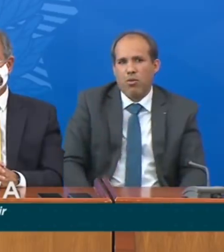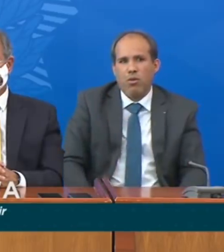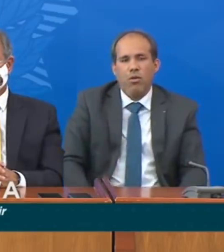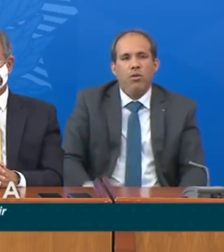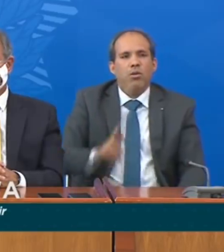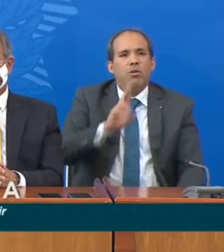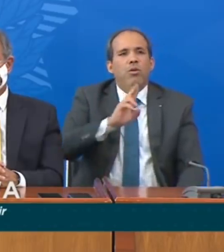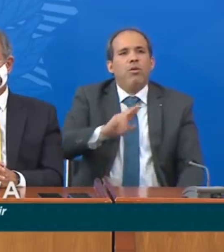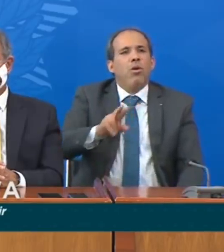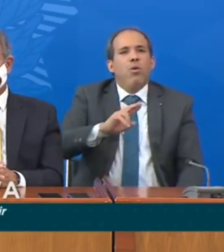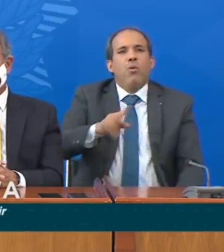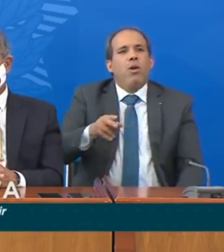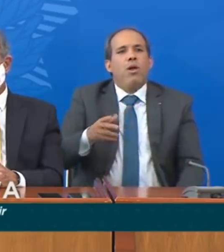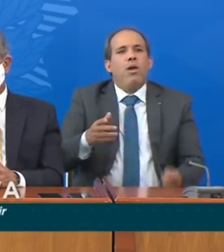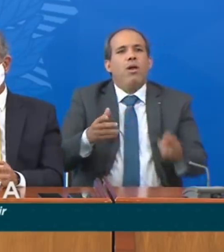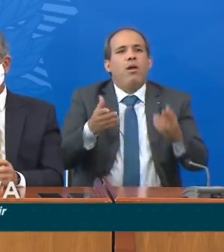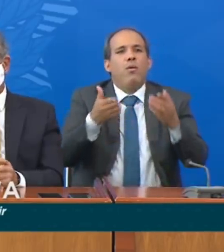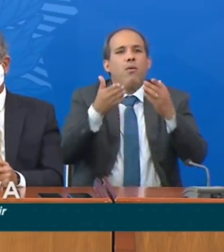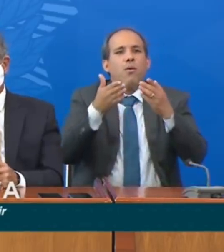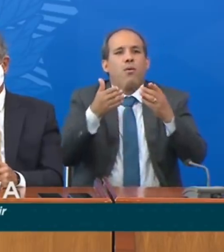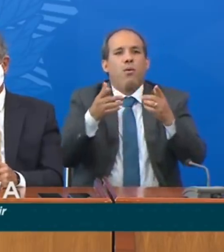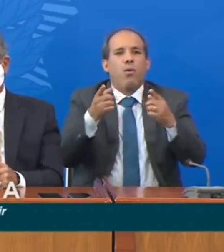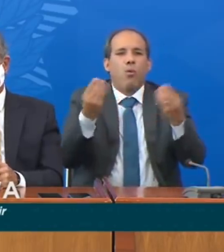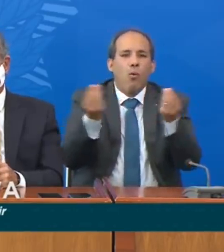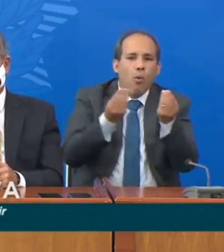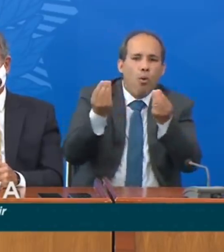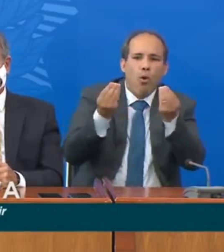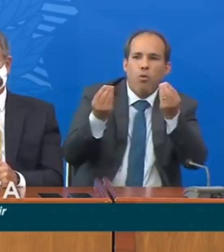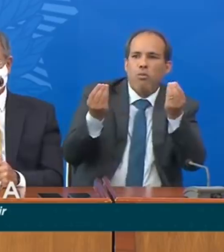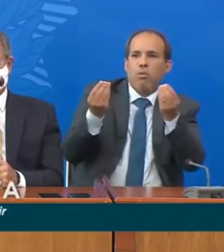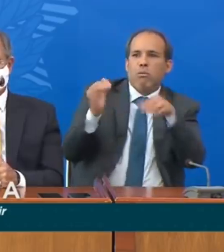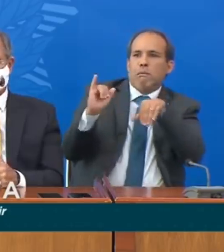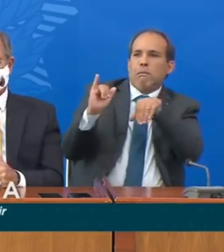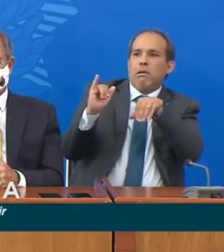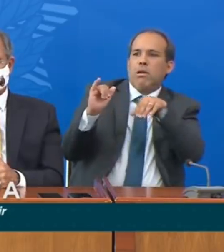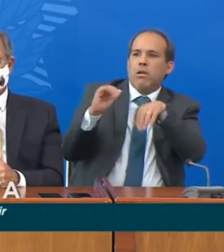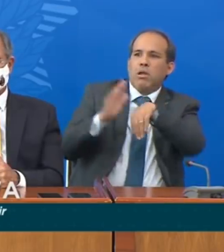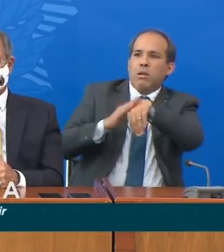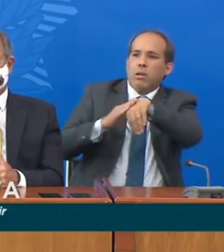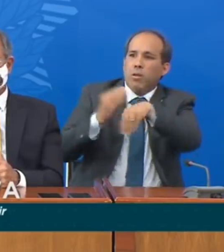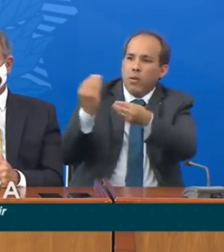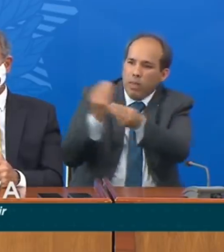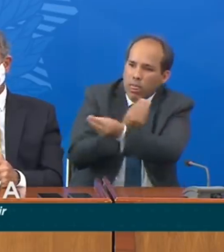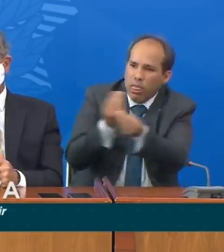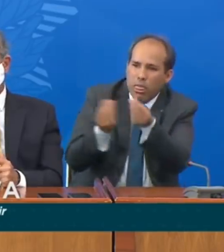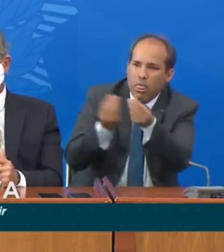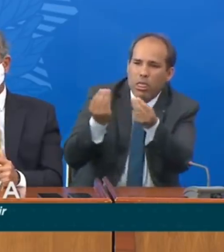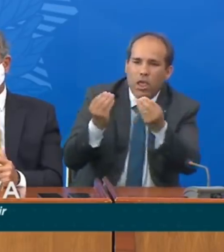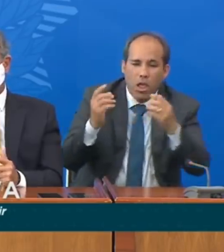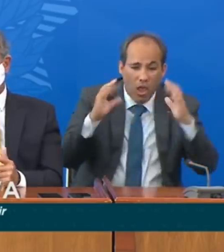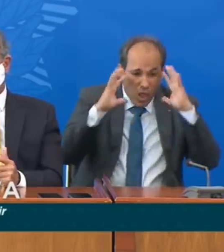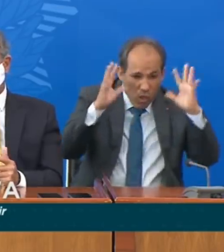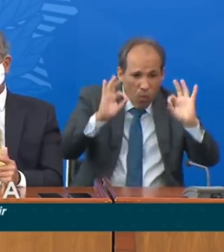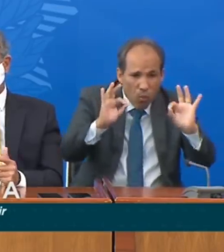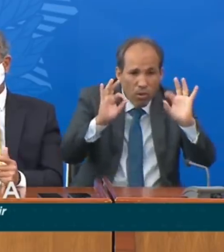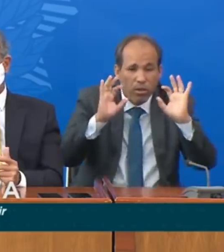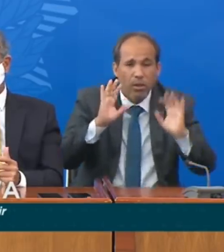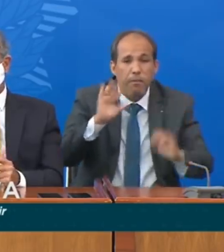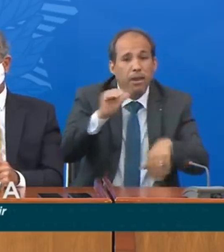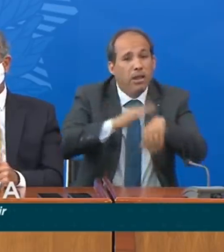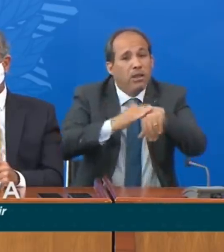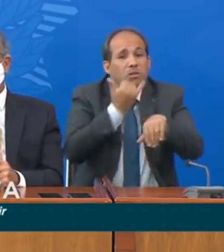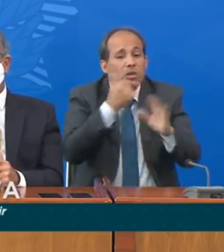por meia dúzia, essa questão, mas estamos dando a previsibilidade. Assim como o governo federal é